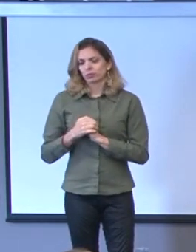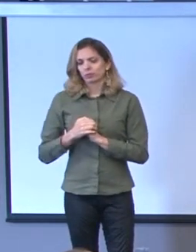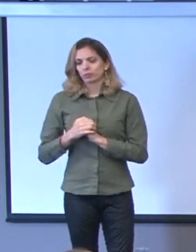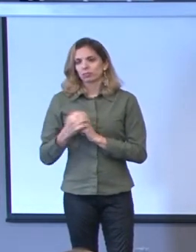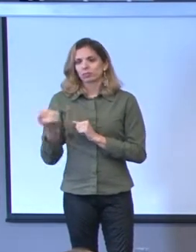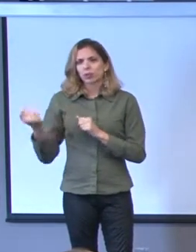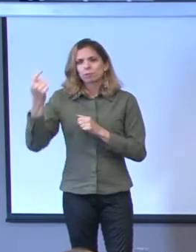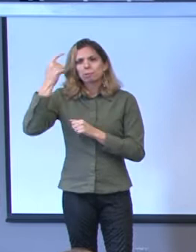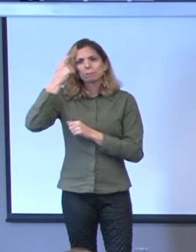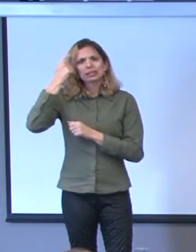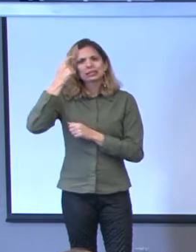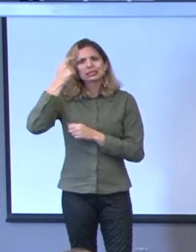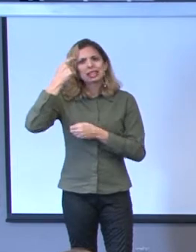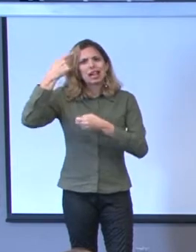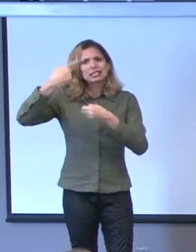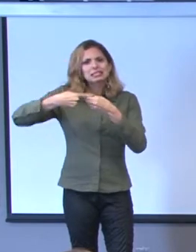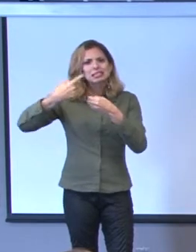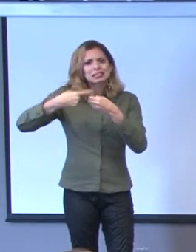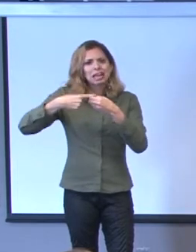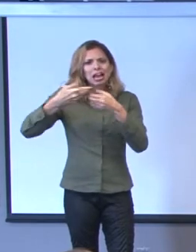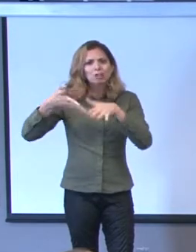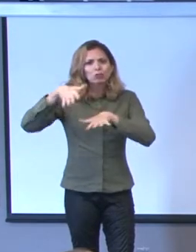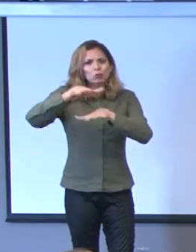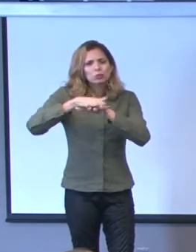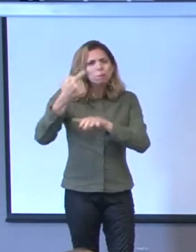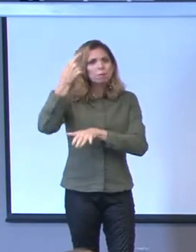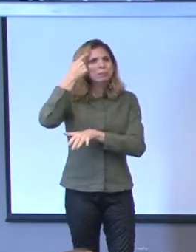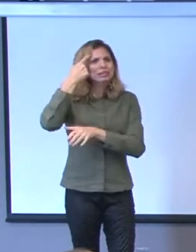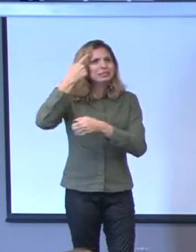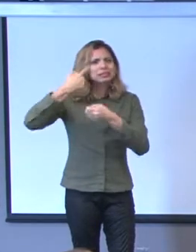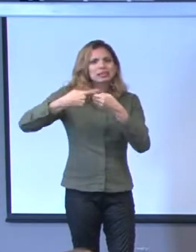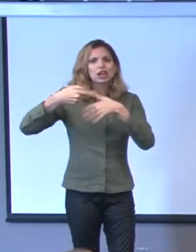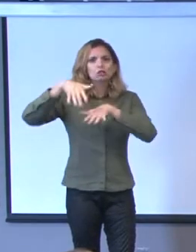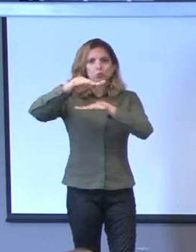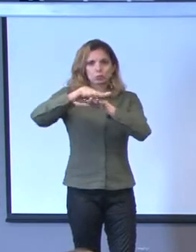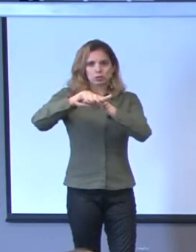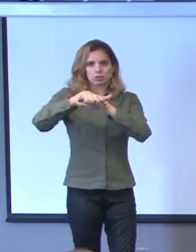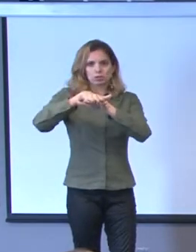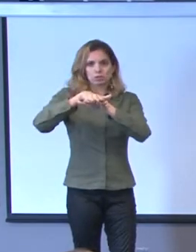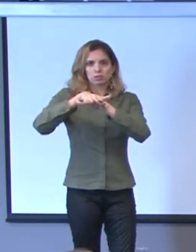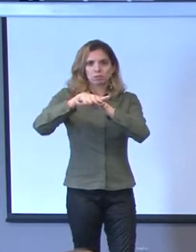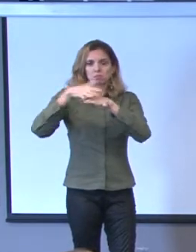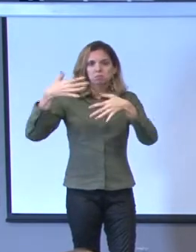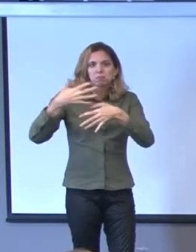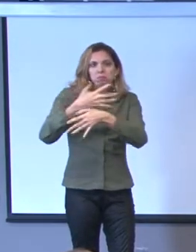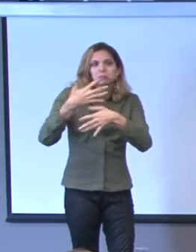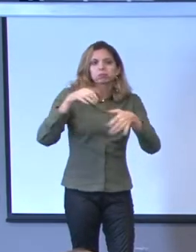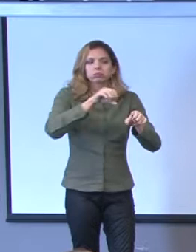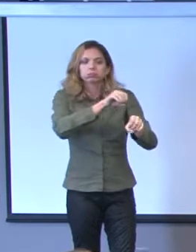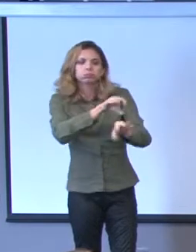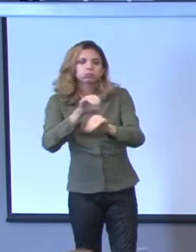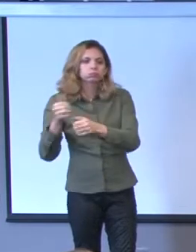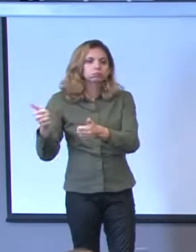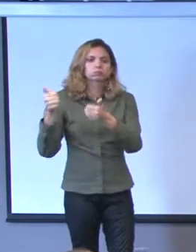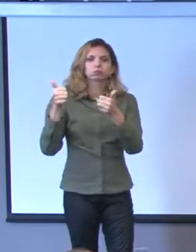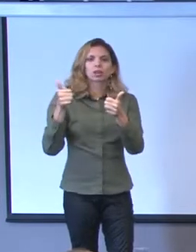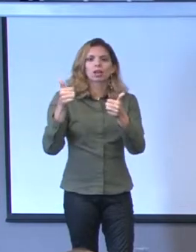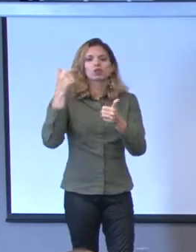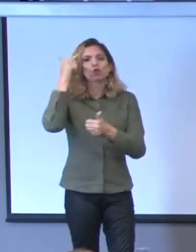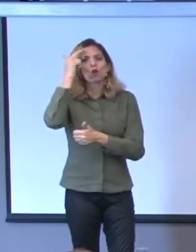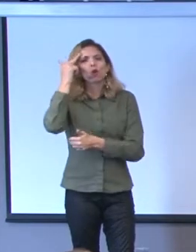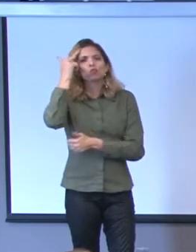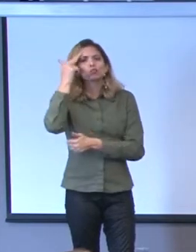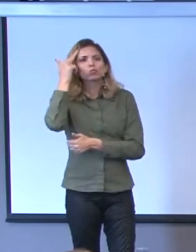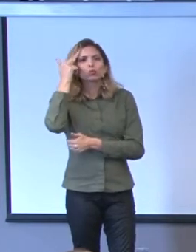Pensar numa cidade inclusiva, né, naquele conceito da cidade educadora, né, no nosso sonho de que